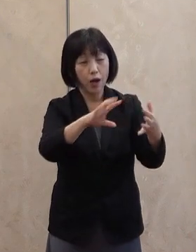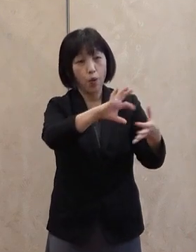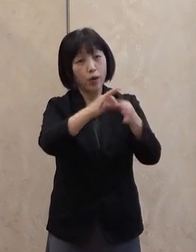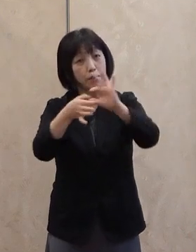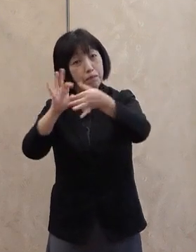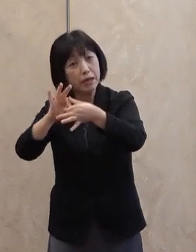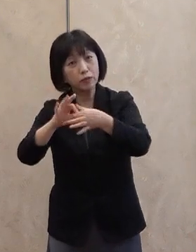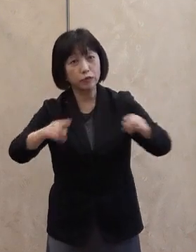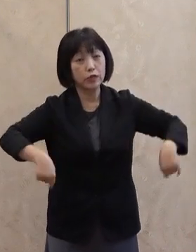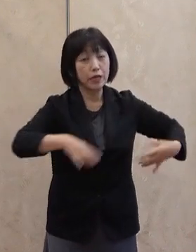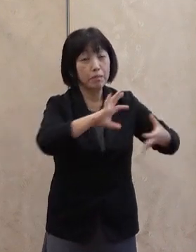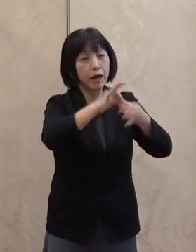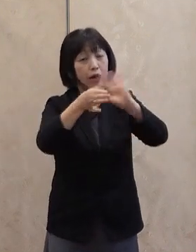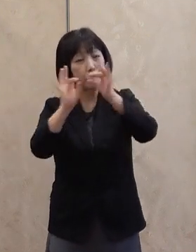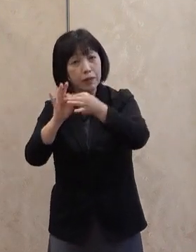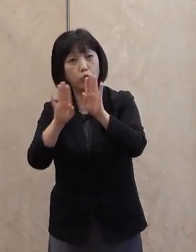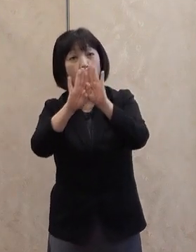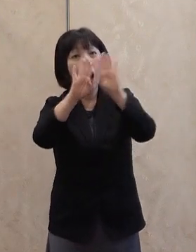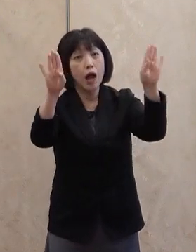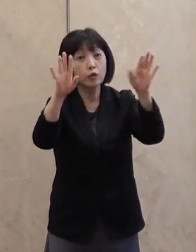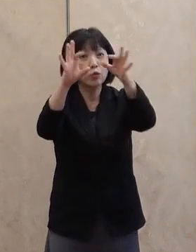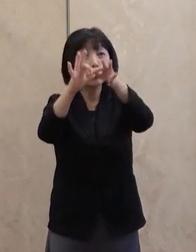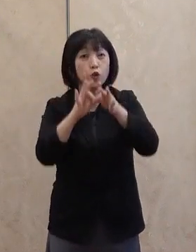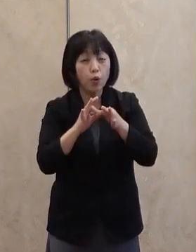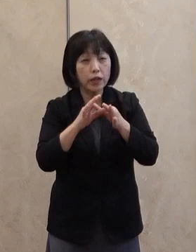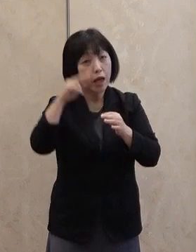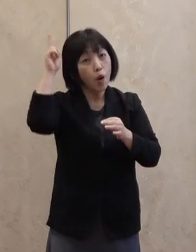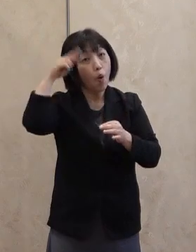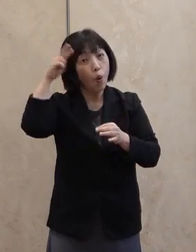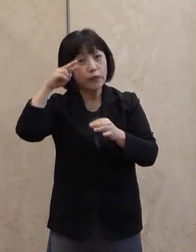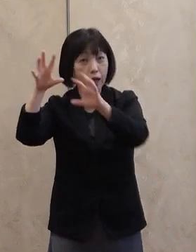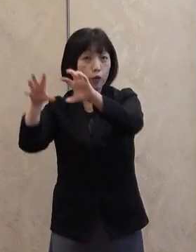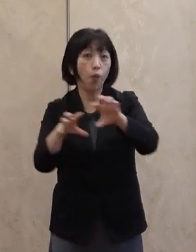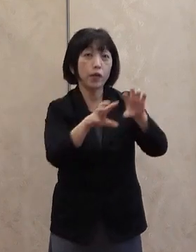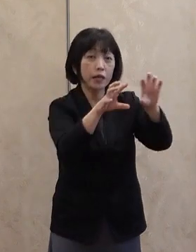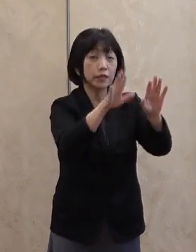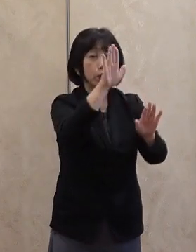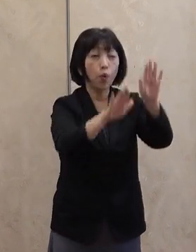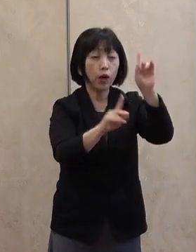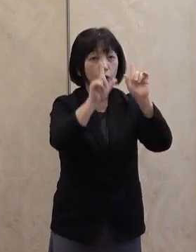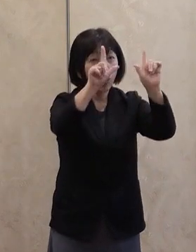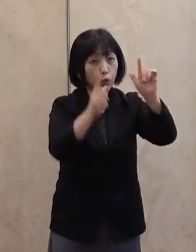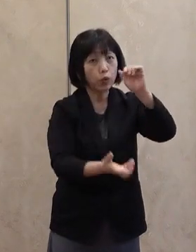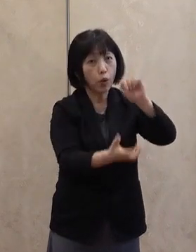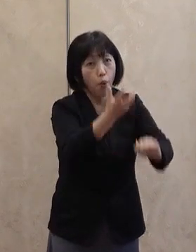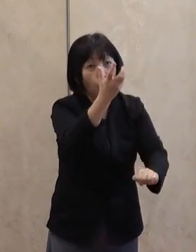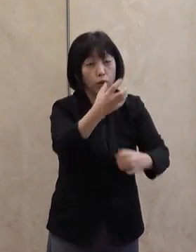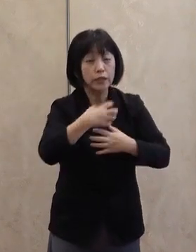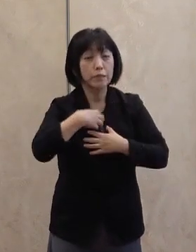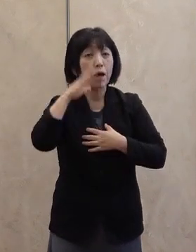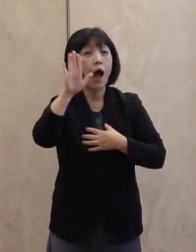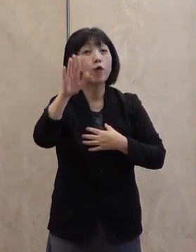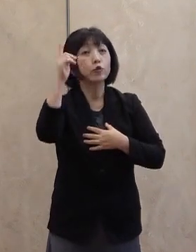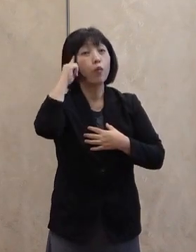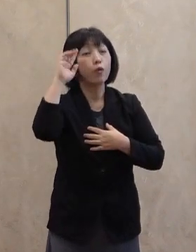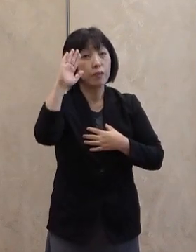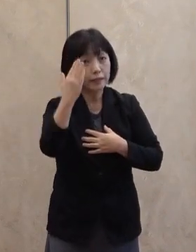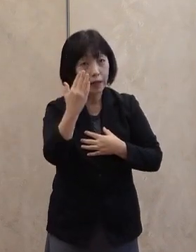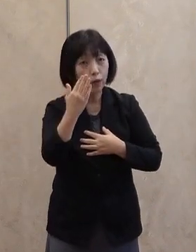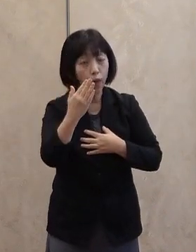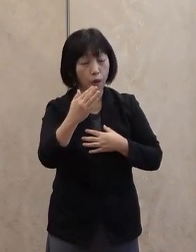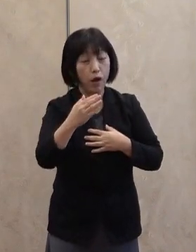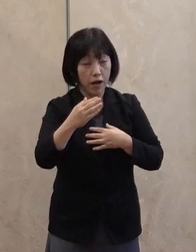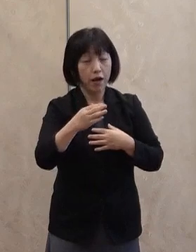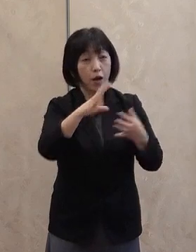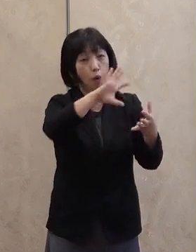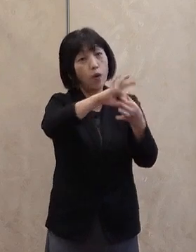今回大阪で起きていると同じようなことが東京で起きる可能性は十分あるんじゃないかと思うんですが、五輪開催自体に対するお